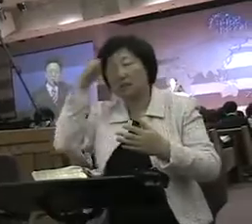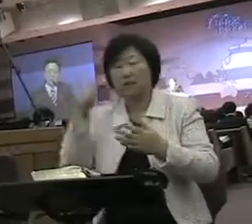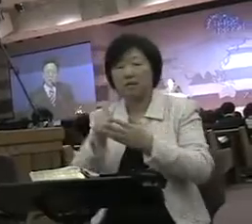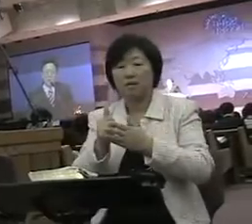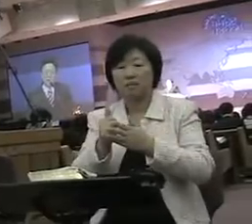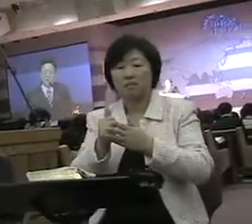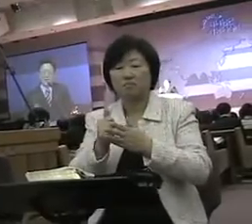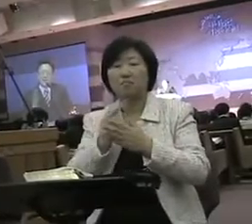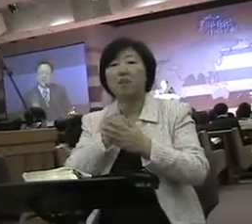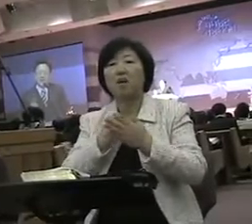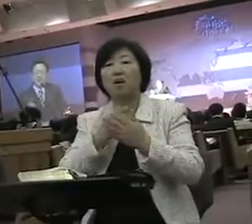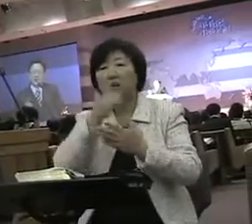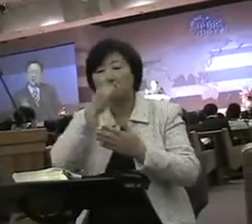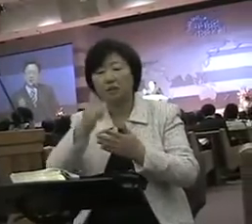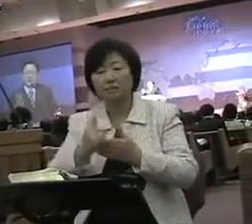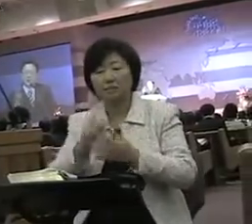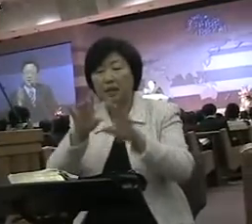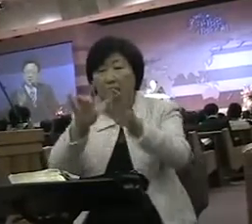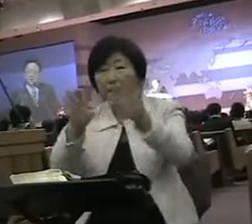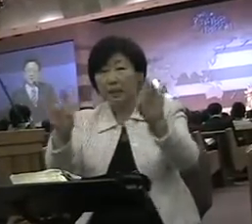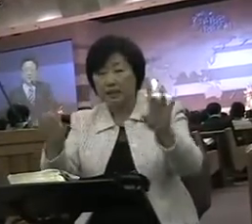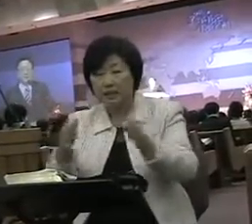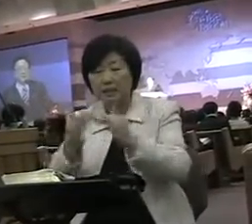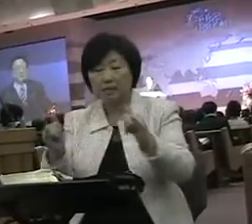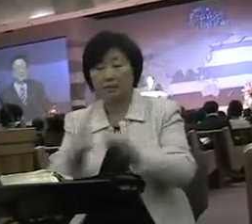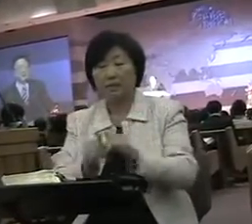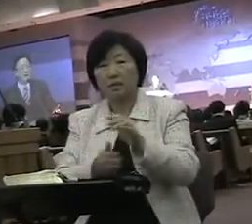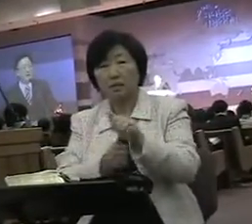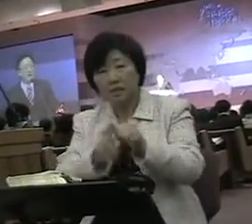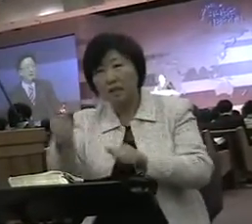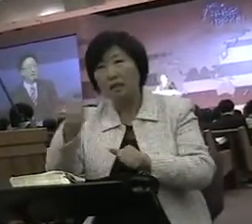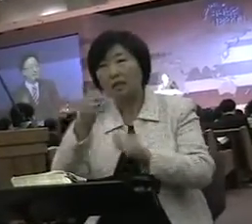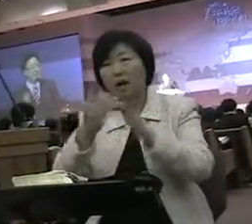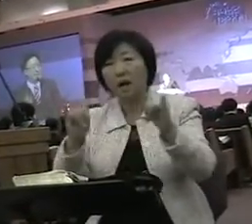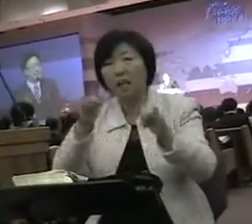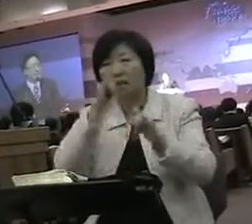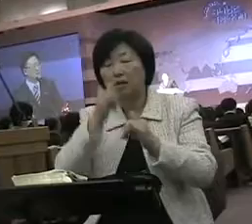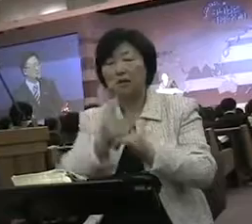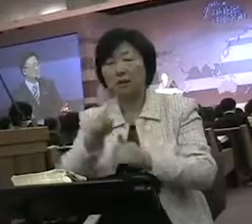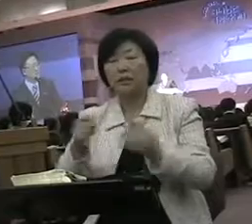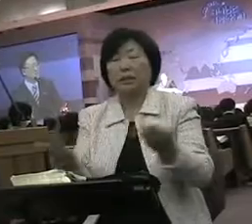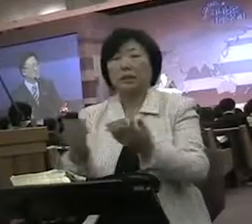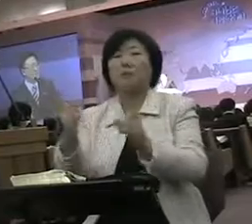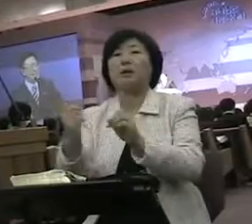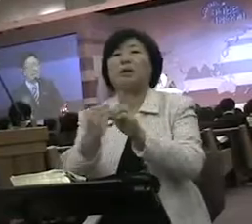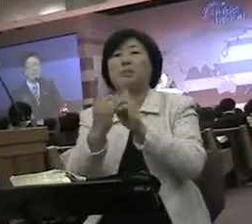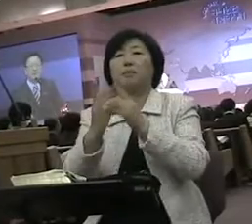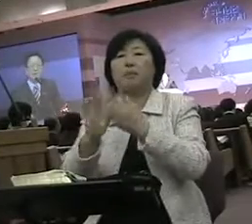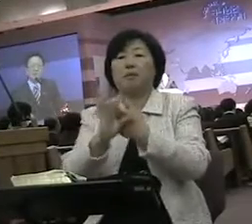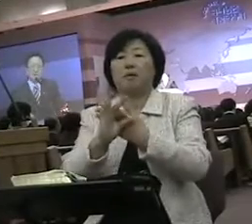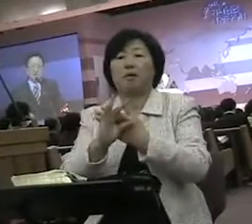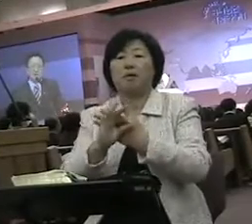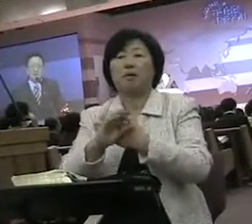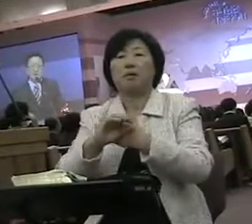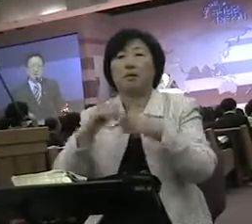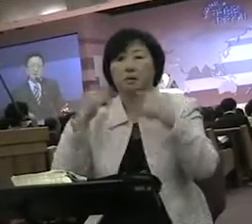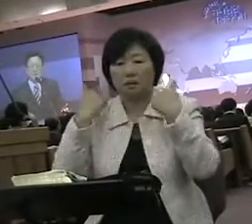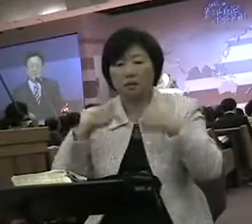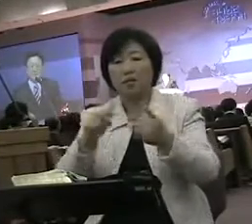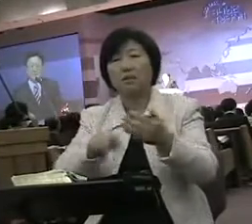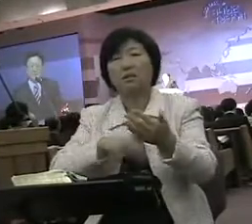사람을 보면요, 그 가운데서도 승리하는 사람이 있고 그런 일을 만나면 늘 넘어지는 사람이